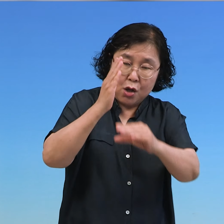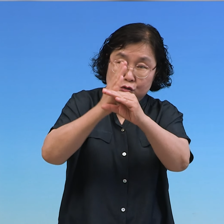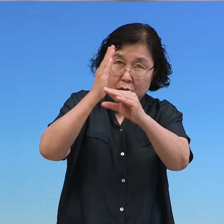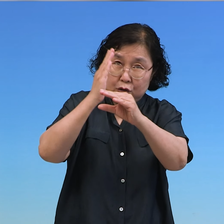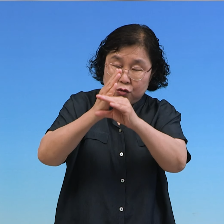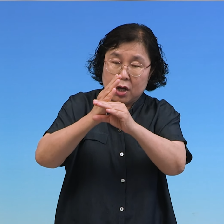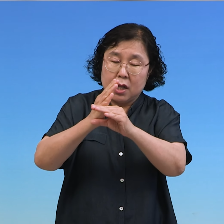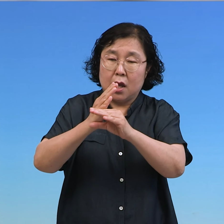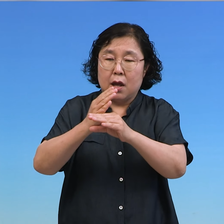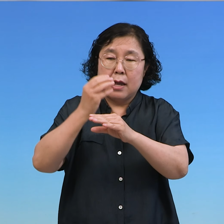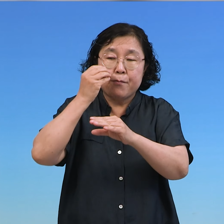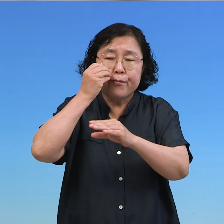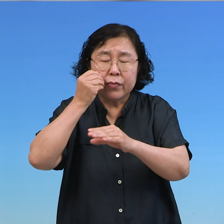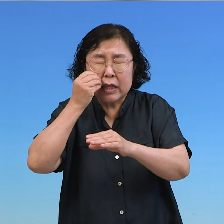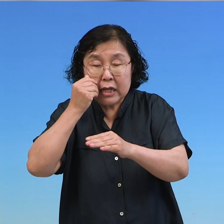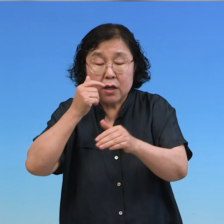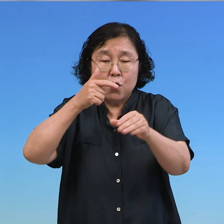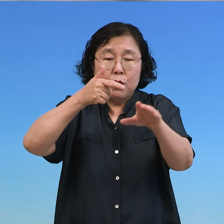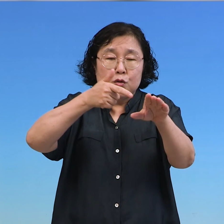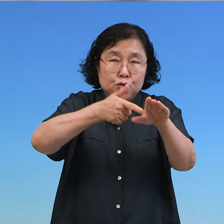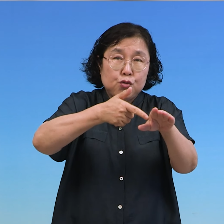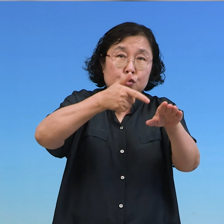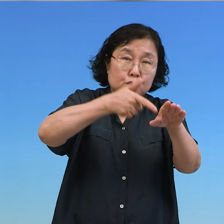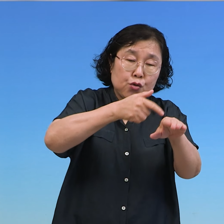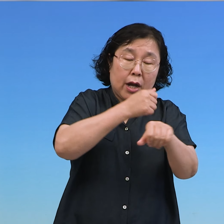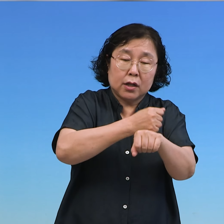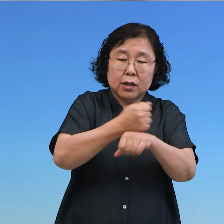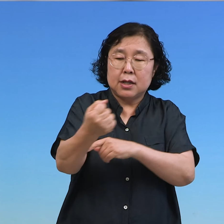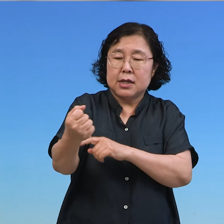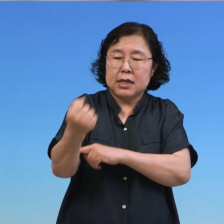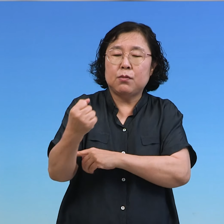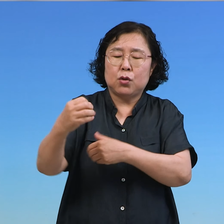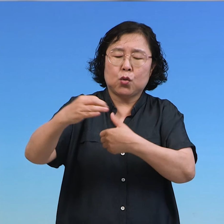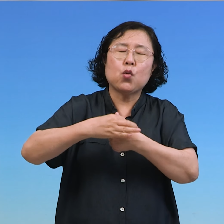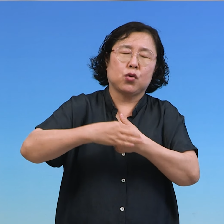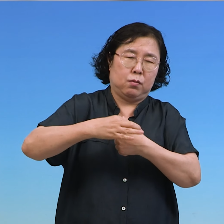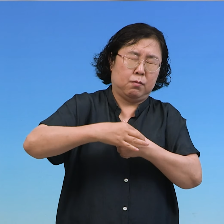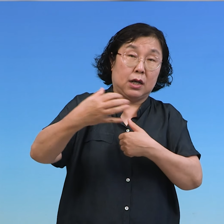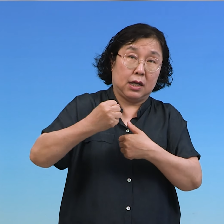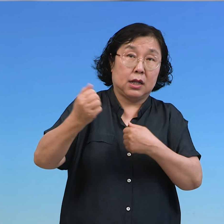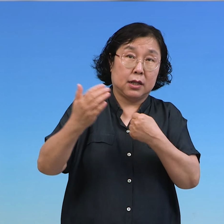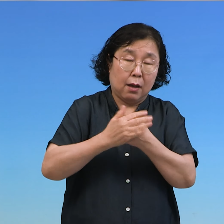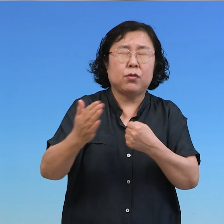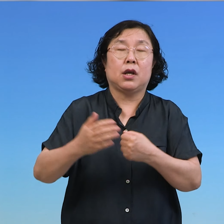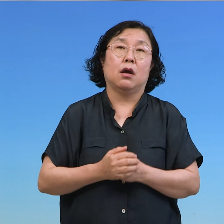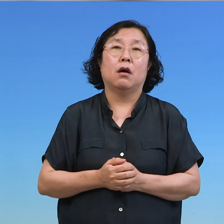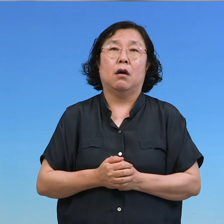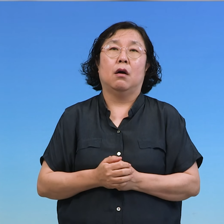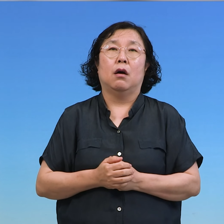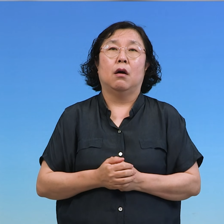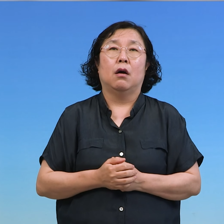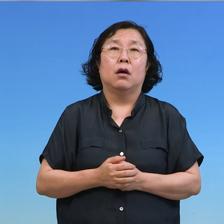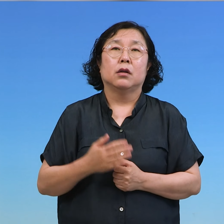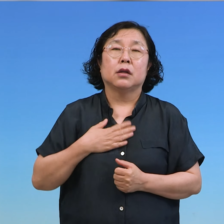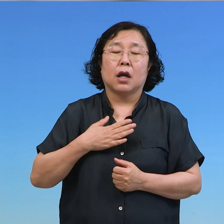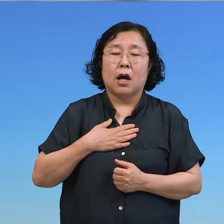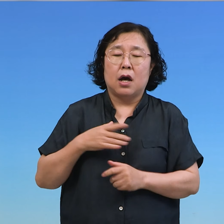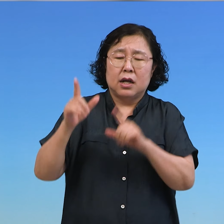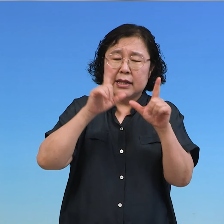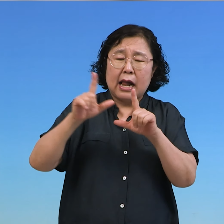수 있는 에너지가 나오기 때문입니다 여러분 지금 이 긴 낙원의 인생길 가운데 그 말씀에